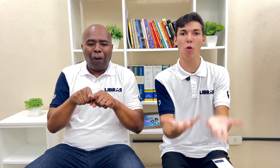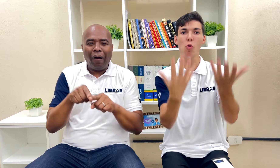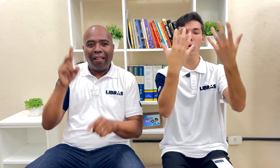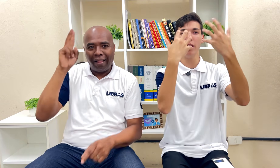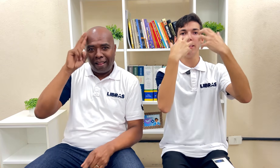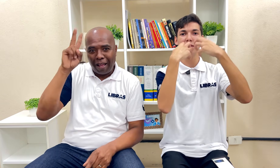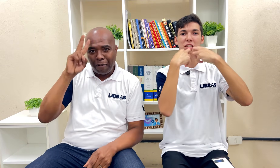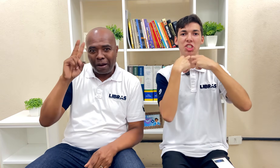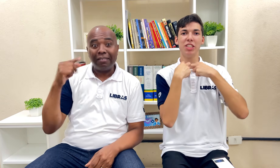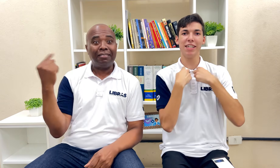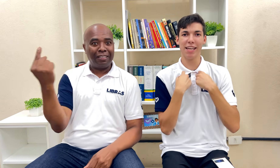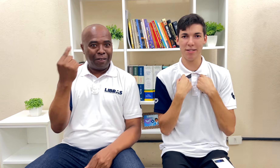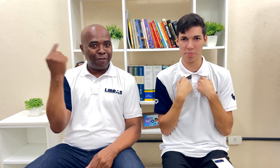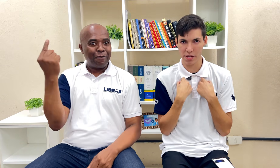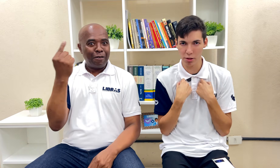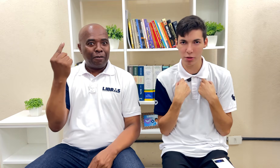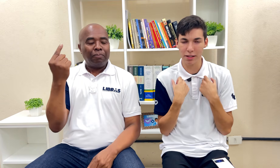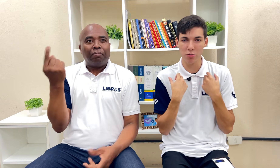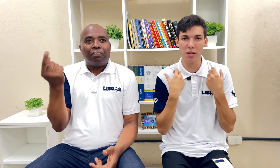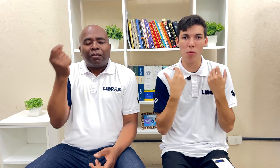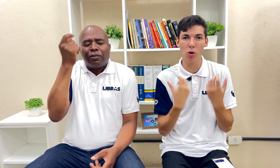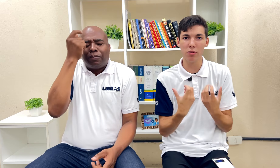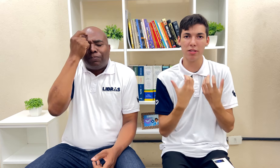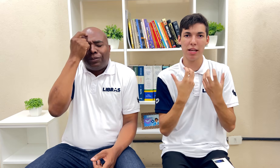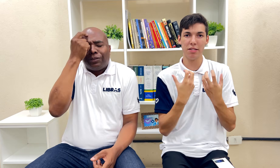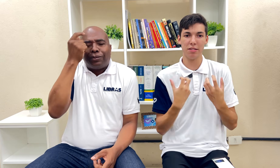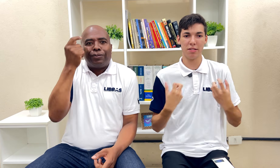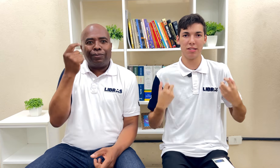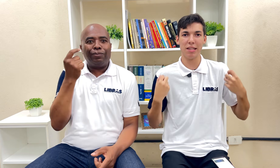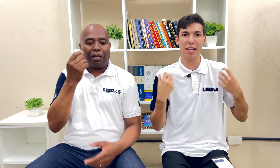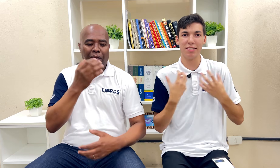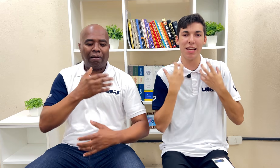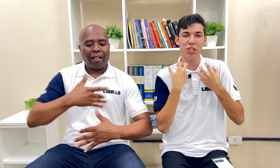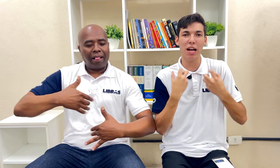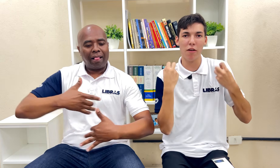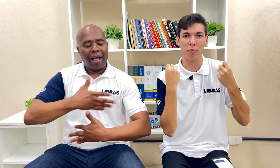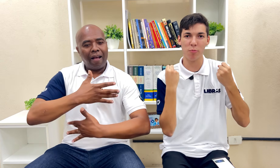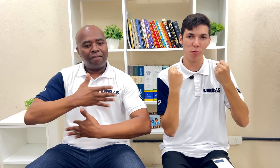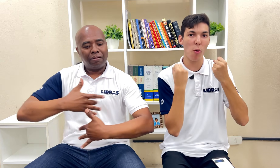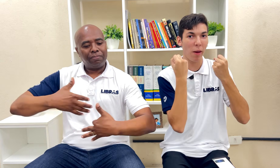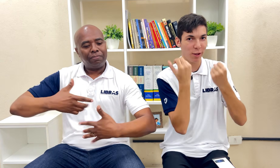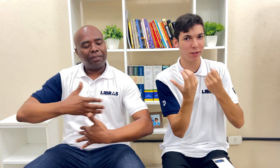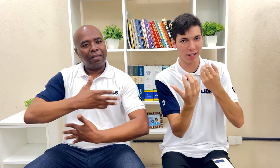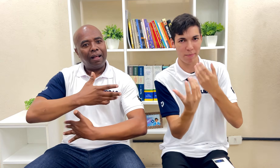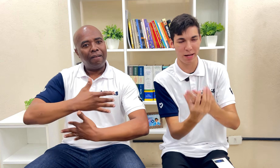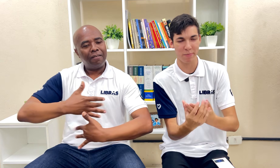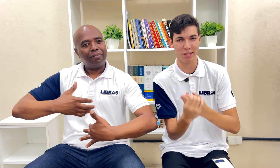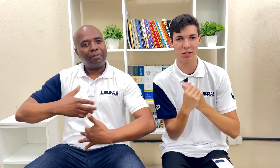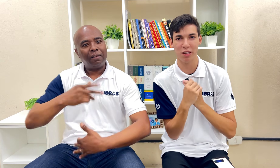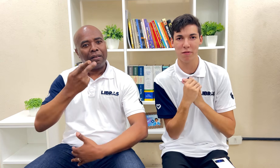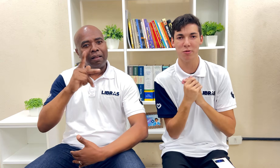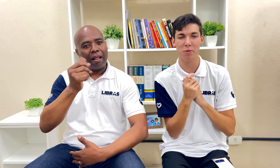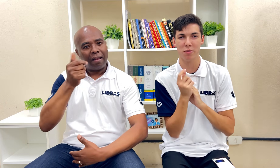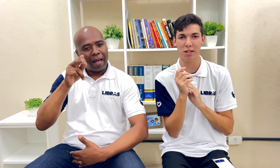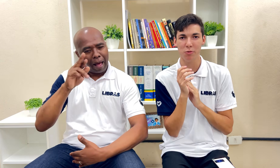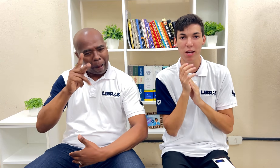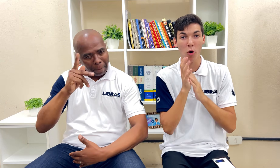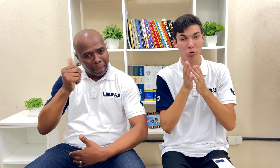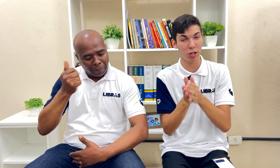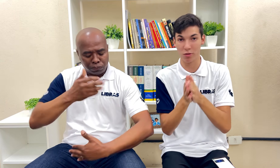Saul sentia aquele espírito, então os demônios eles se retiravam por um momento, que é a presença de Davi, do Espírito Santo, onde a luz não